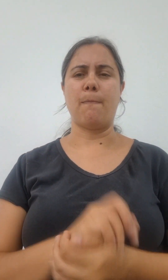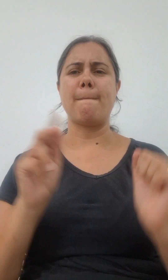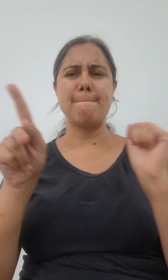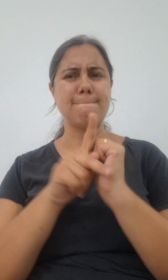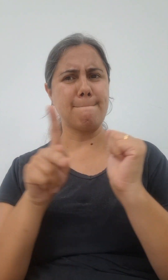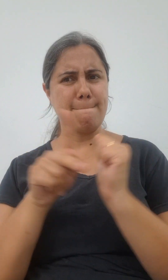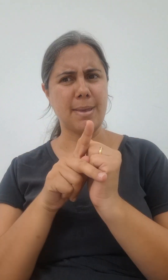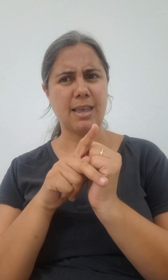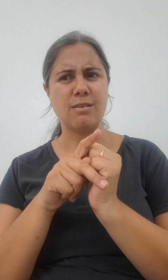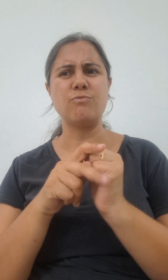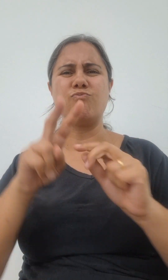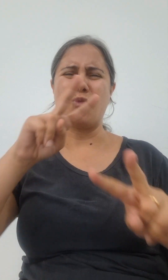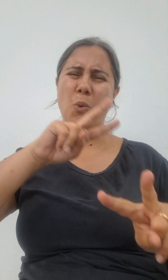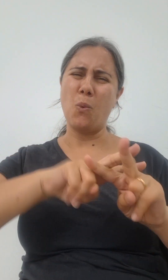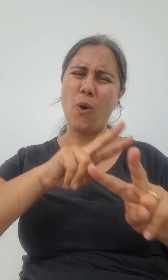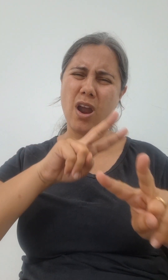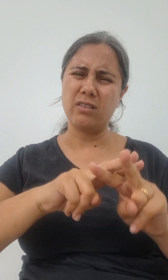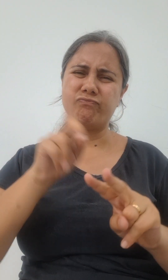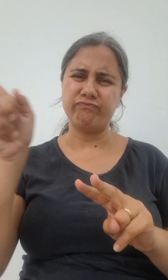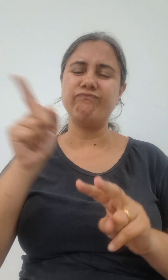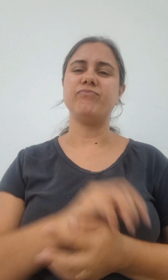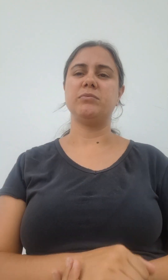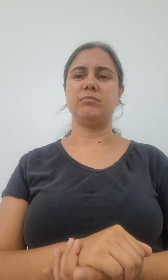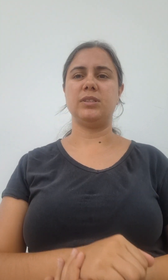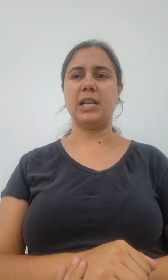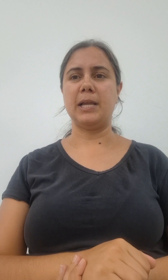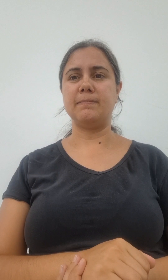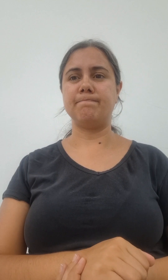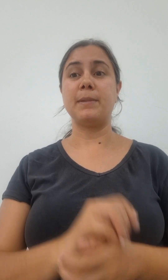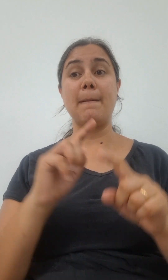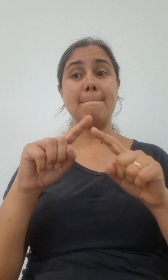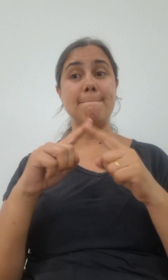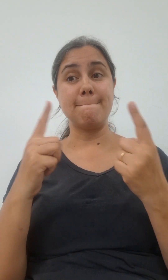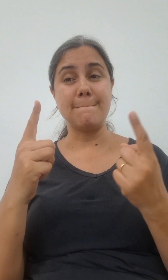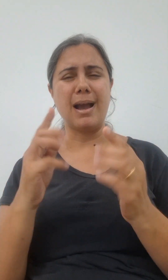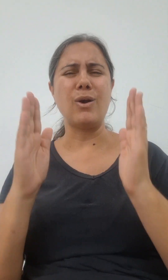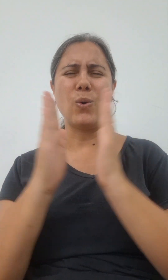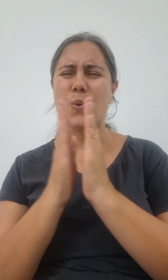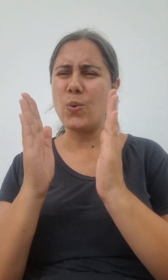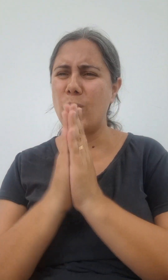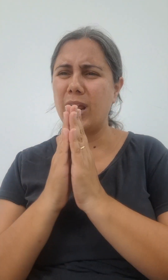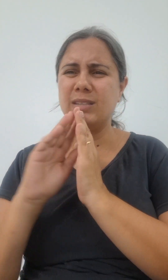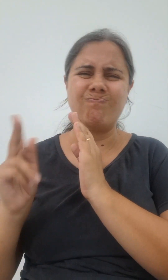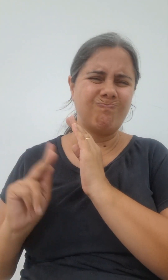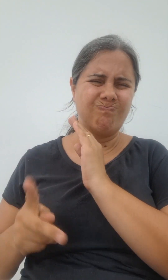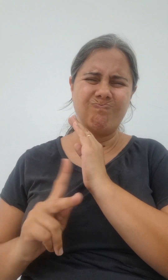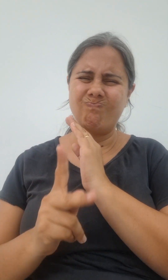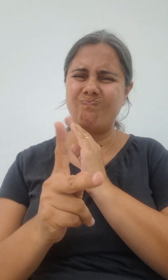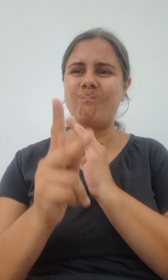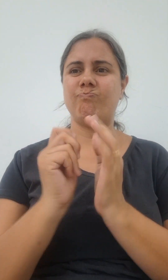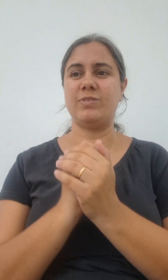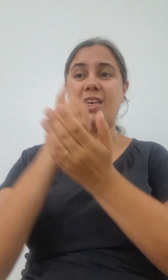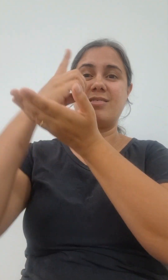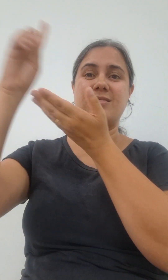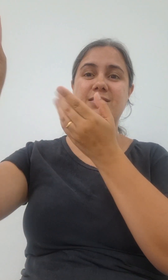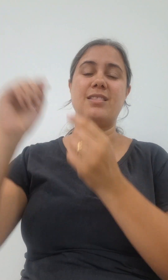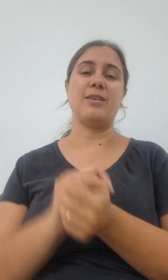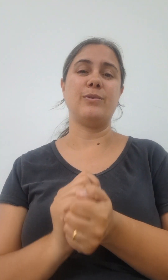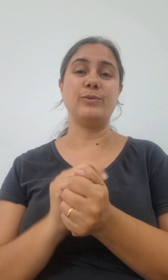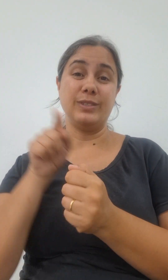Lá em Atos, capítulo 12, versículo 5, fala: Pedro, que estava lá no